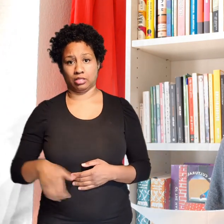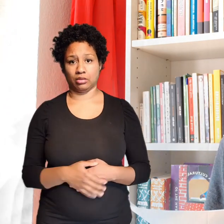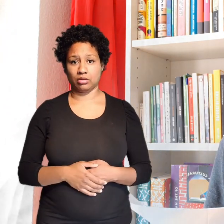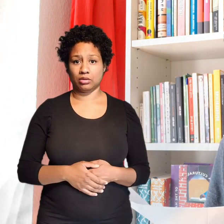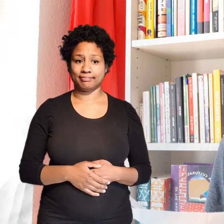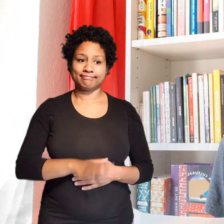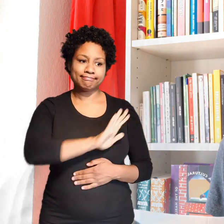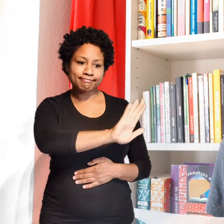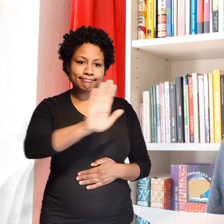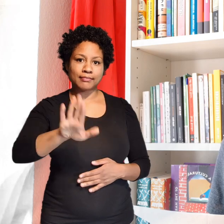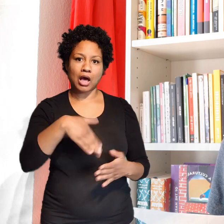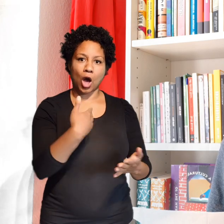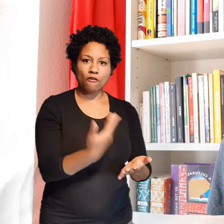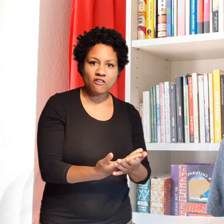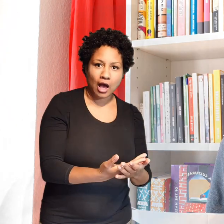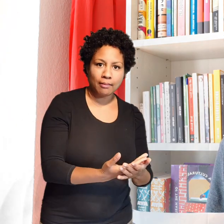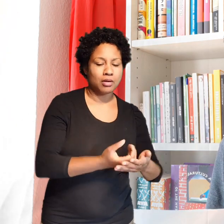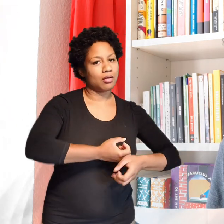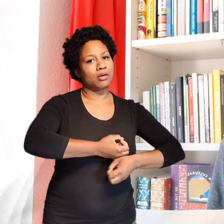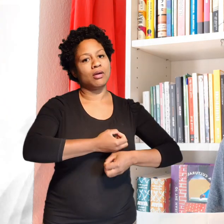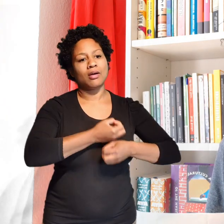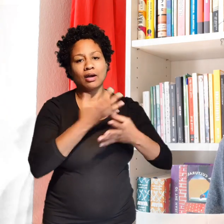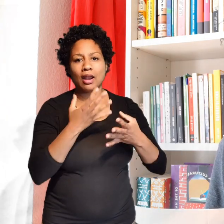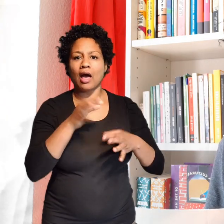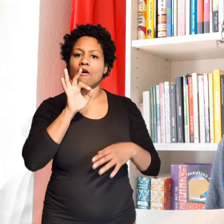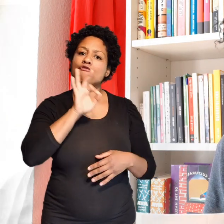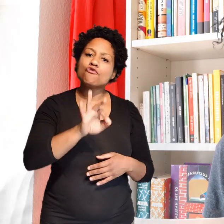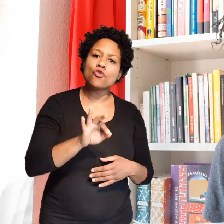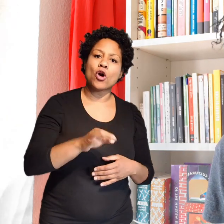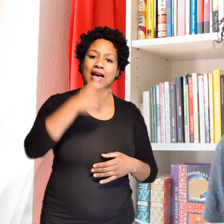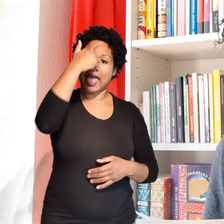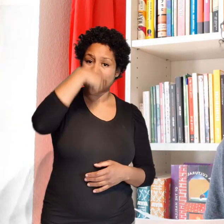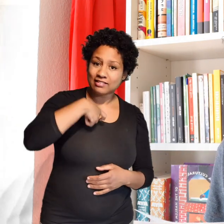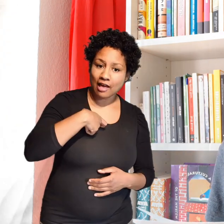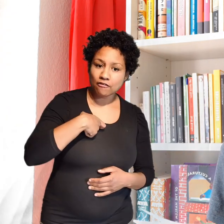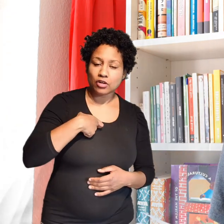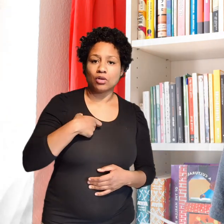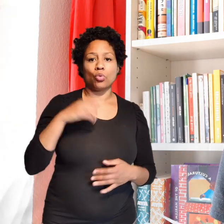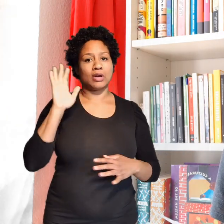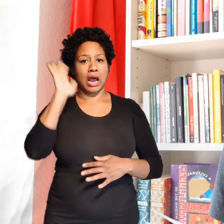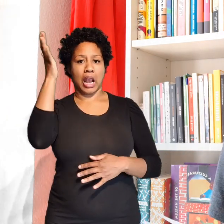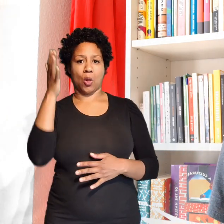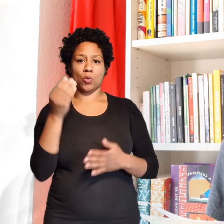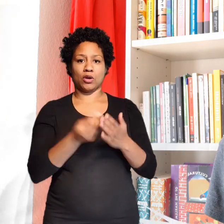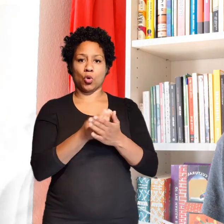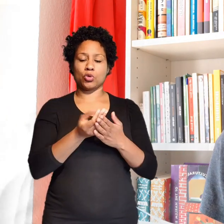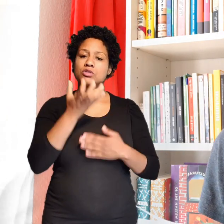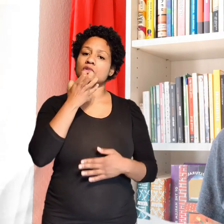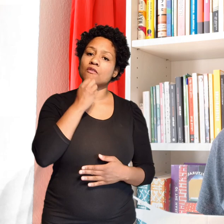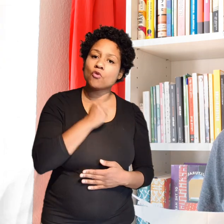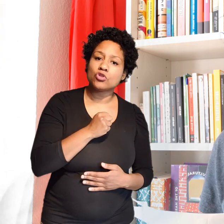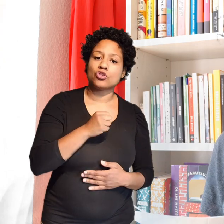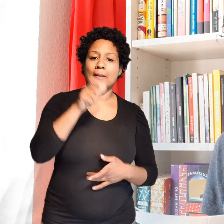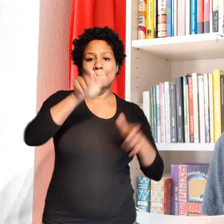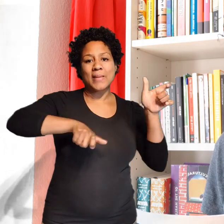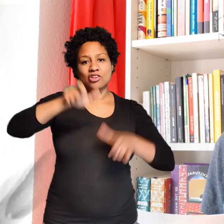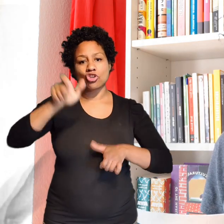Aufgabe ernsthafter und gelungener Kunst, der Menschheit beizustehen, ihr zu dienen.